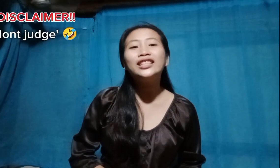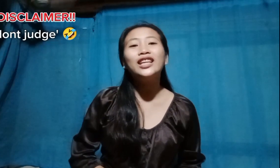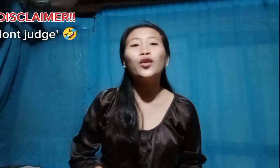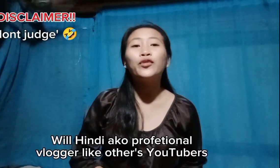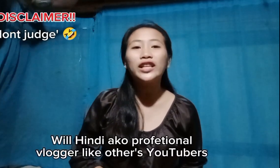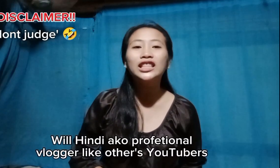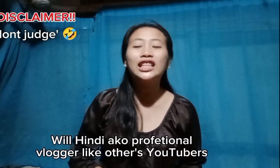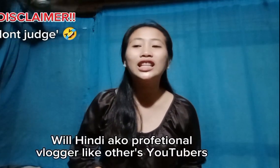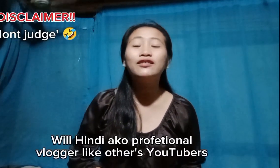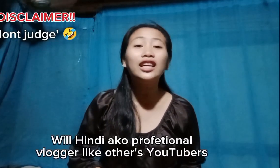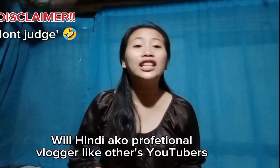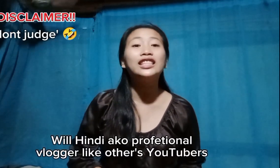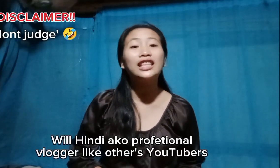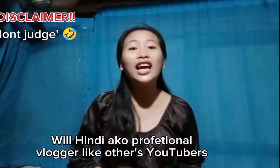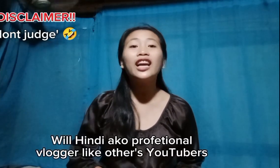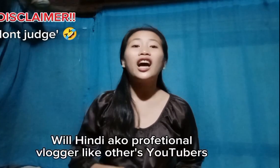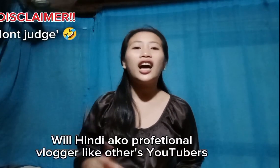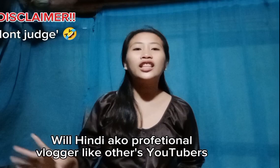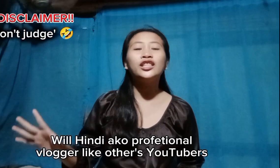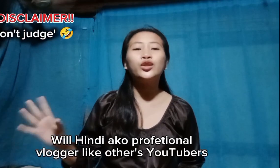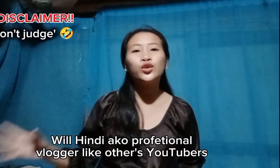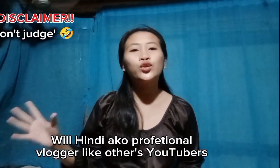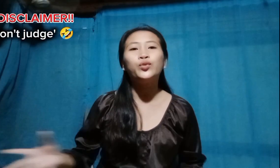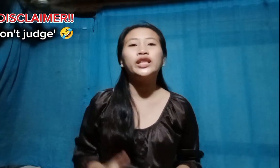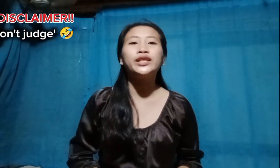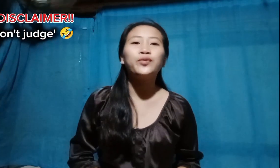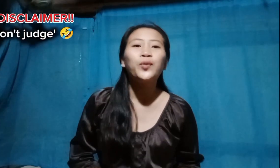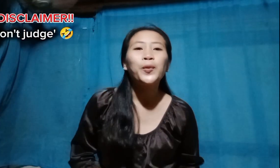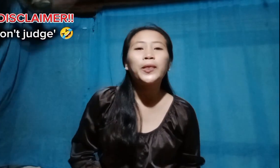hindi ako professional vloggers like others YouTubers.